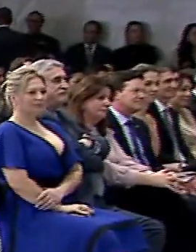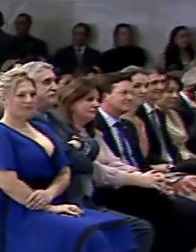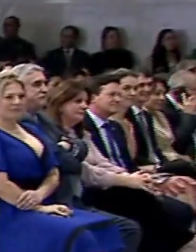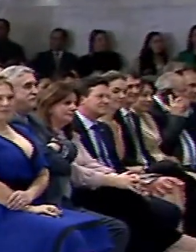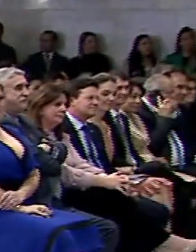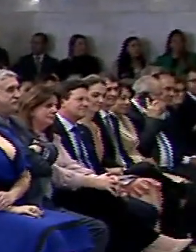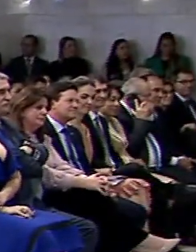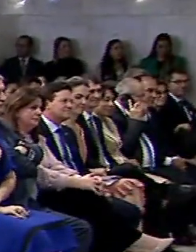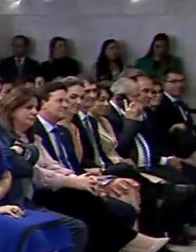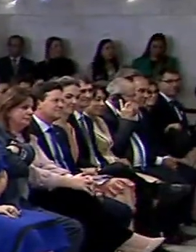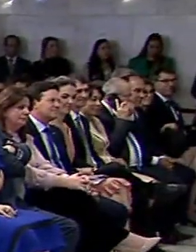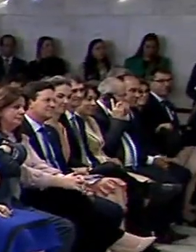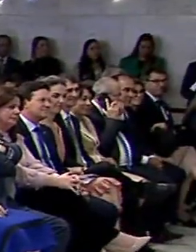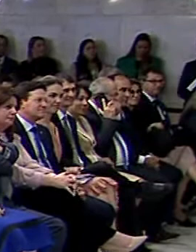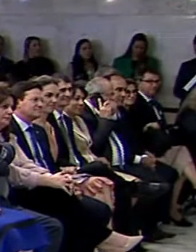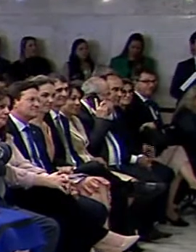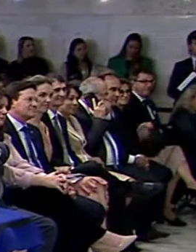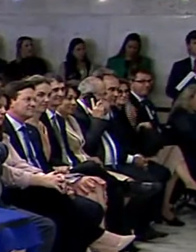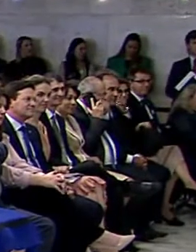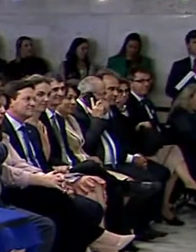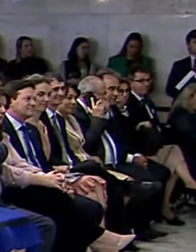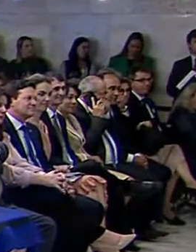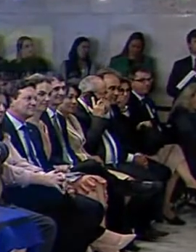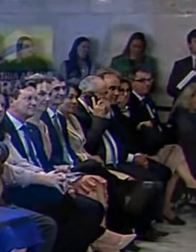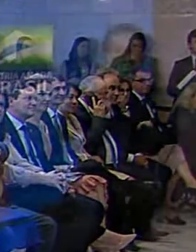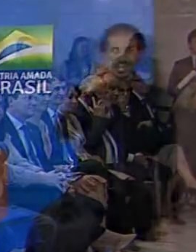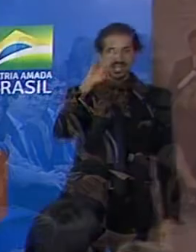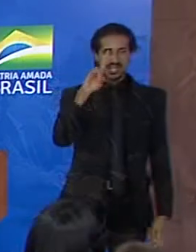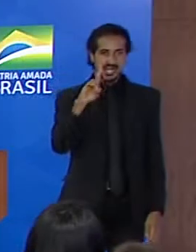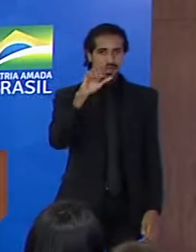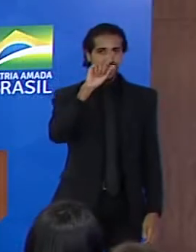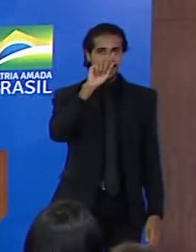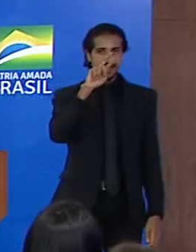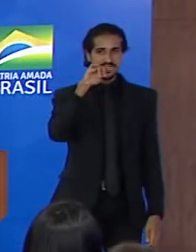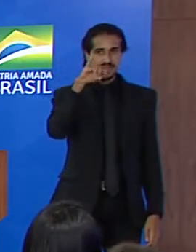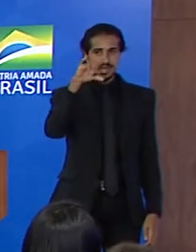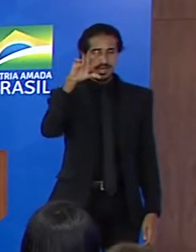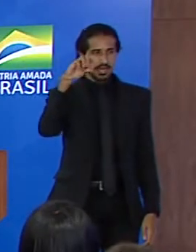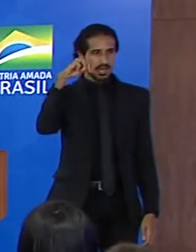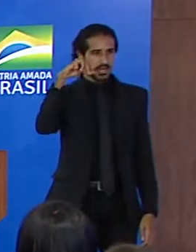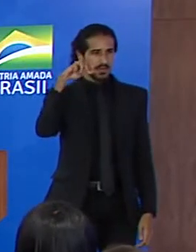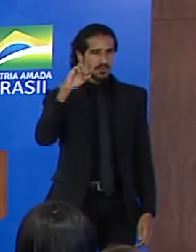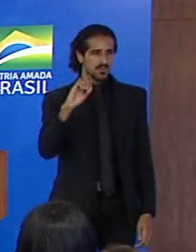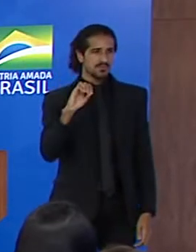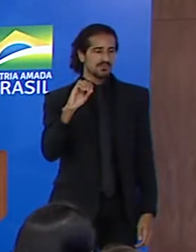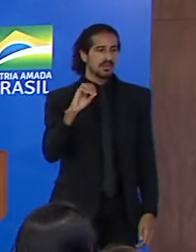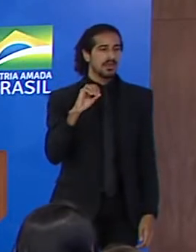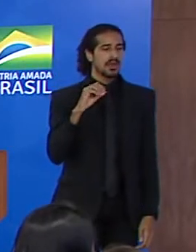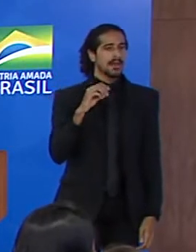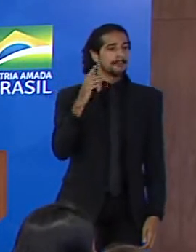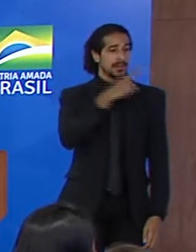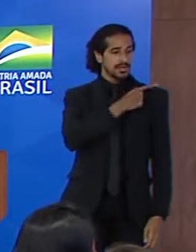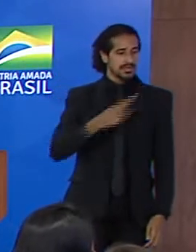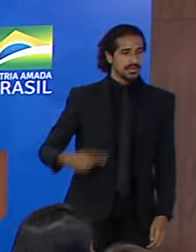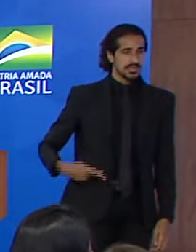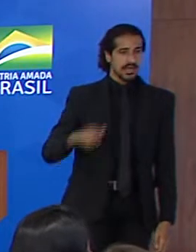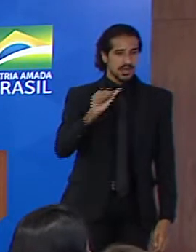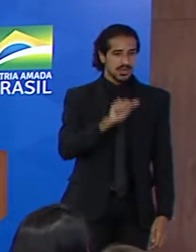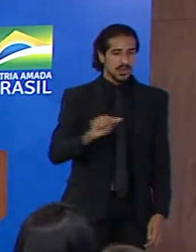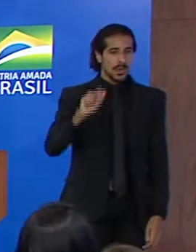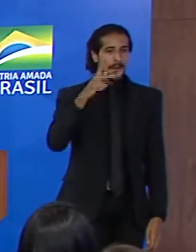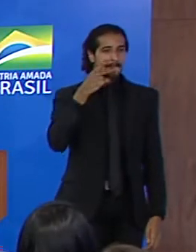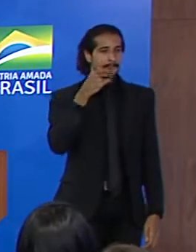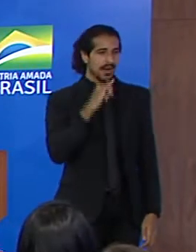ouviremos as palavras da senhora Ingrid Graciliano Cirne Guimarães presidente da Associação de Pais de